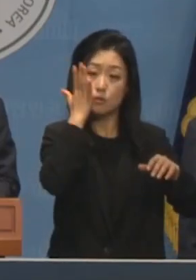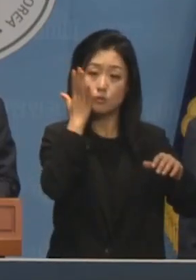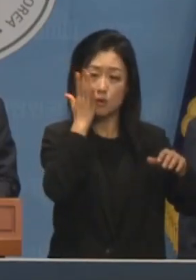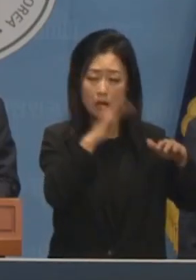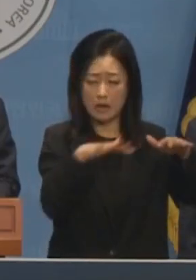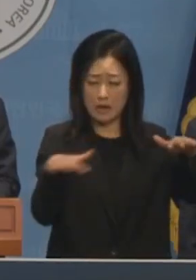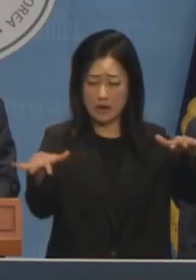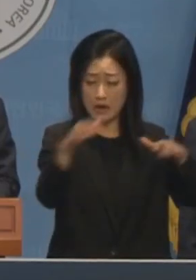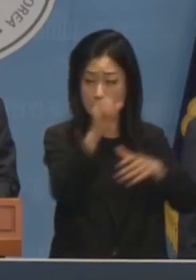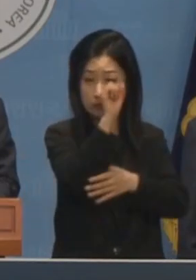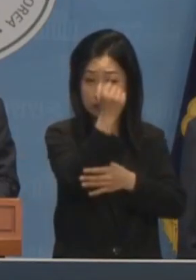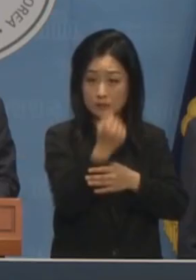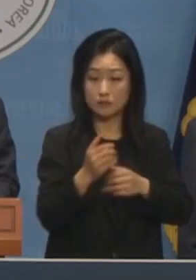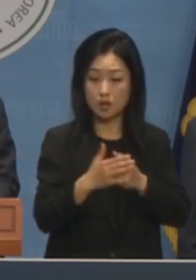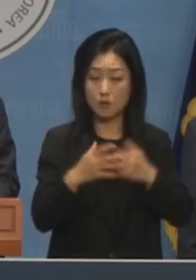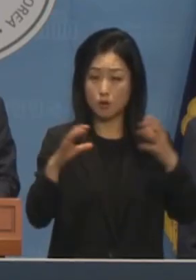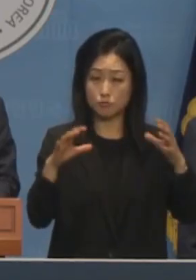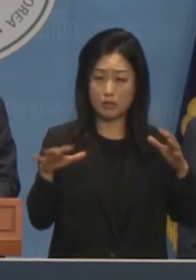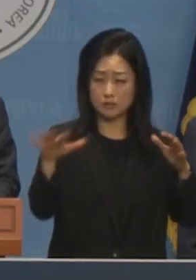재난은